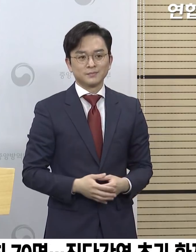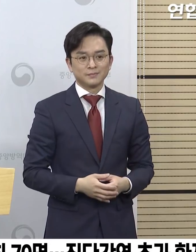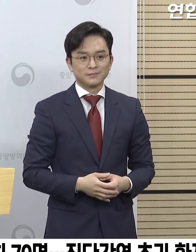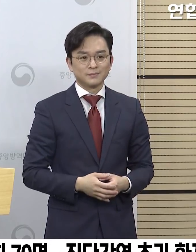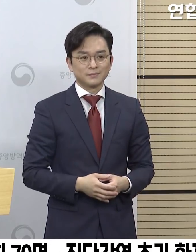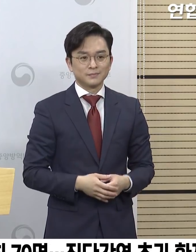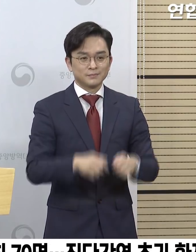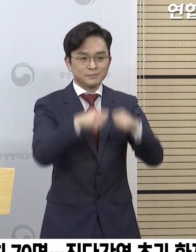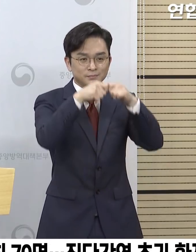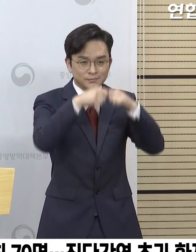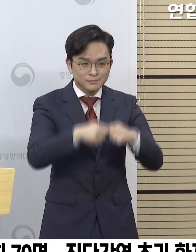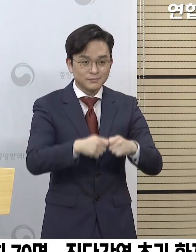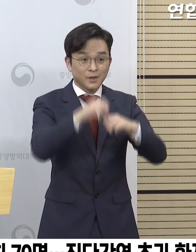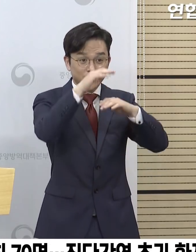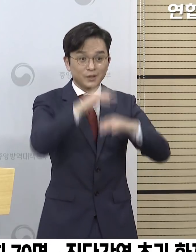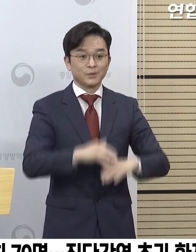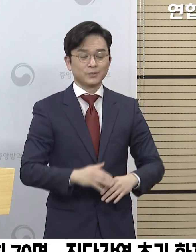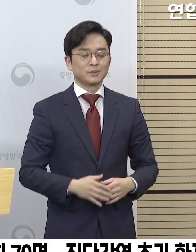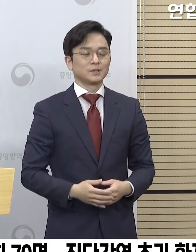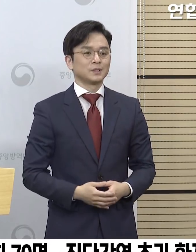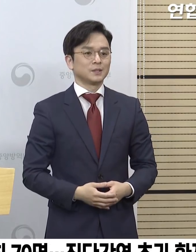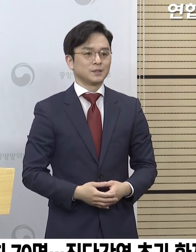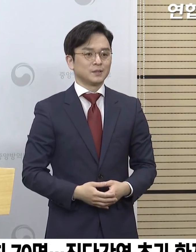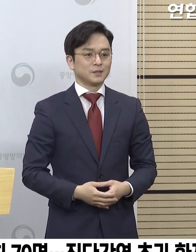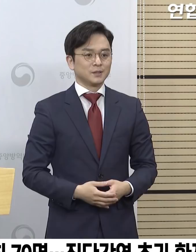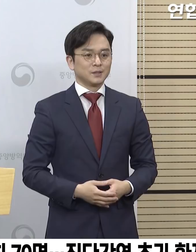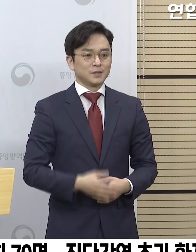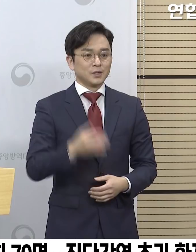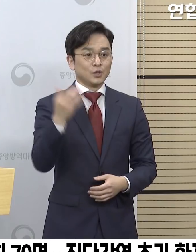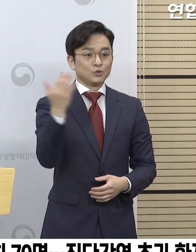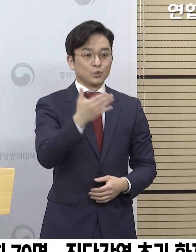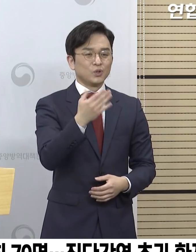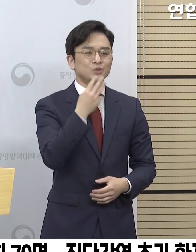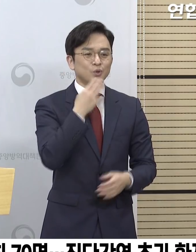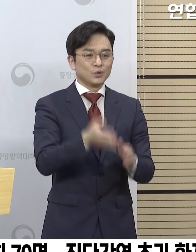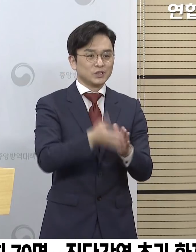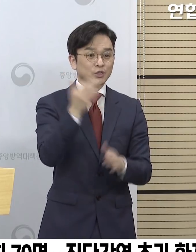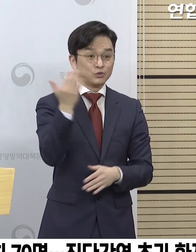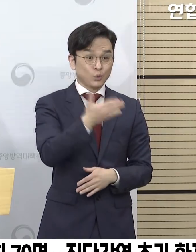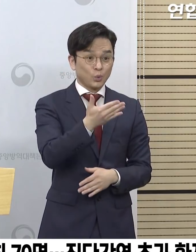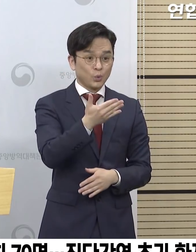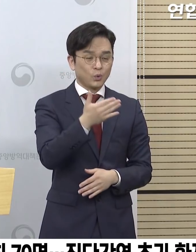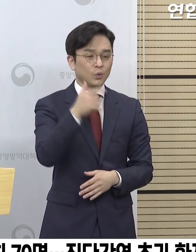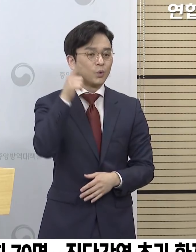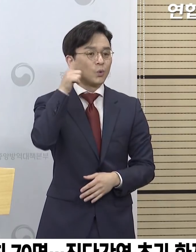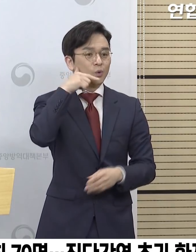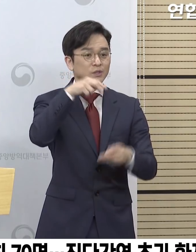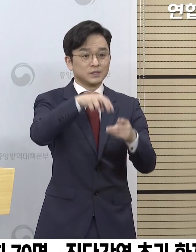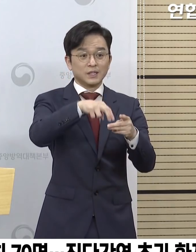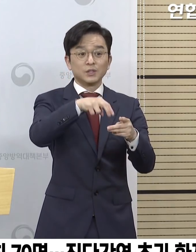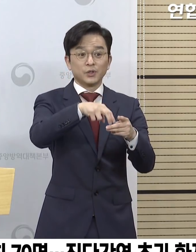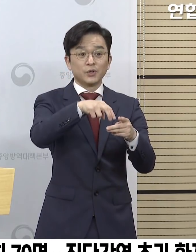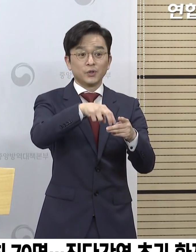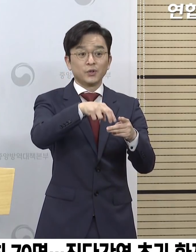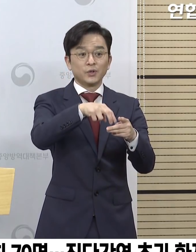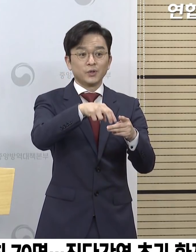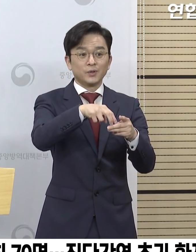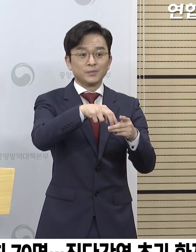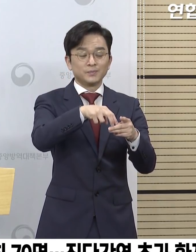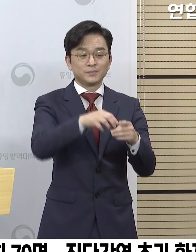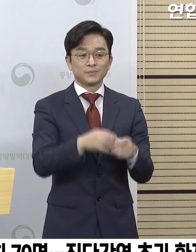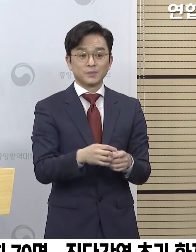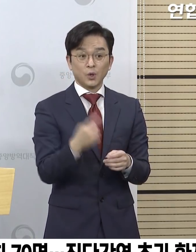세부 사례 내용에 대해서 말씀드리겠습니다. 서울시 구로구 소재 콜센터 관련해서 전일